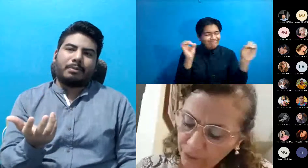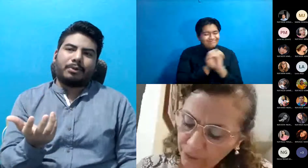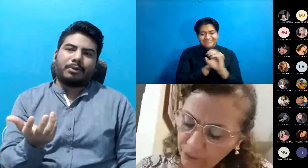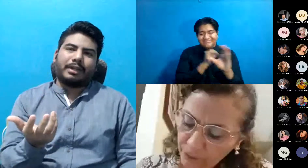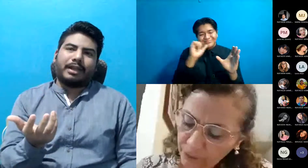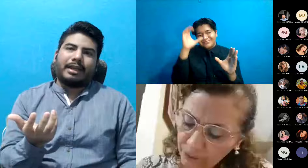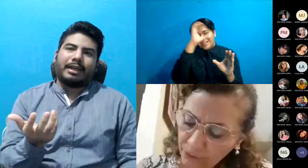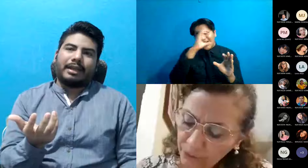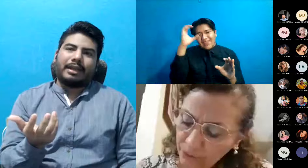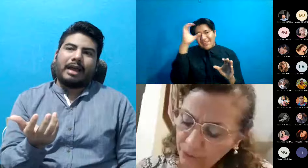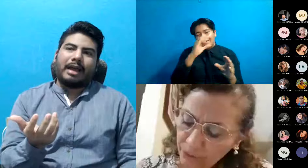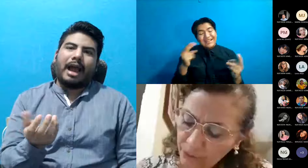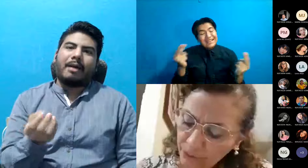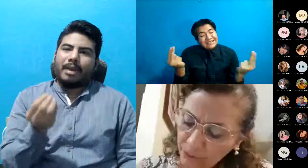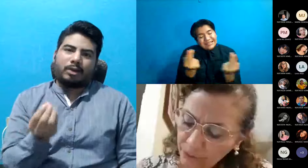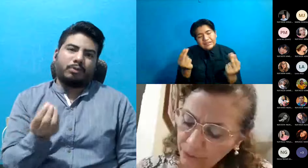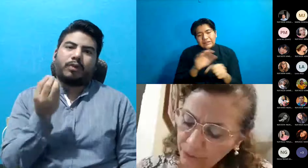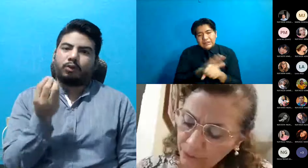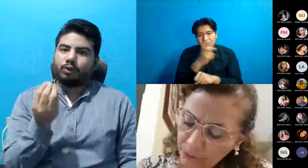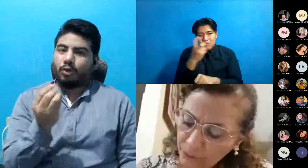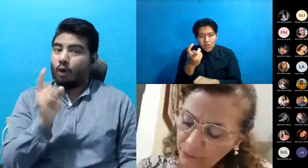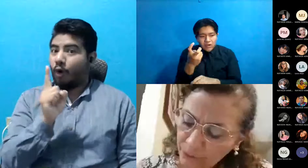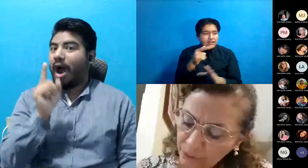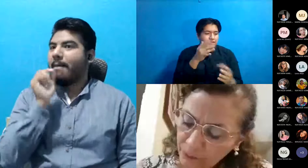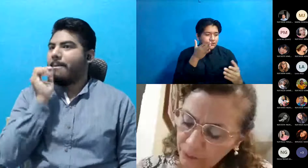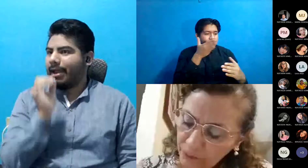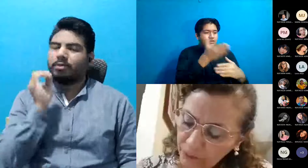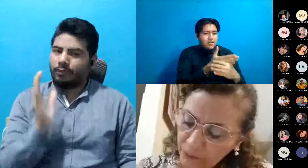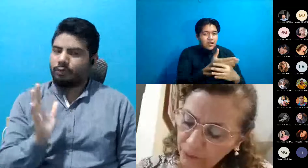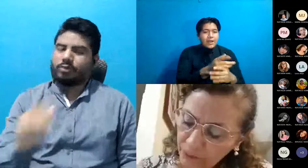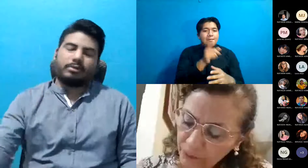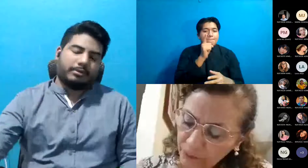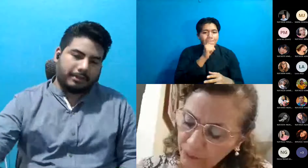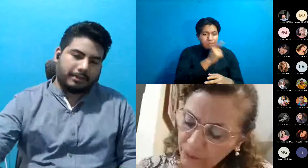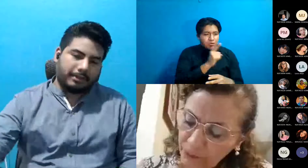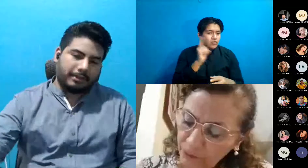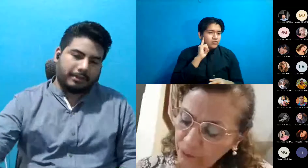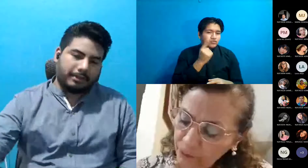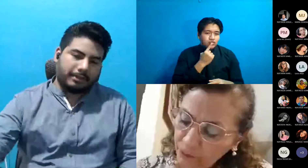necesaria para poder hablar como si fuera un sordo, o hablar como